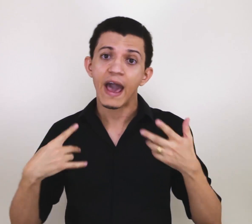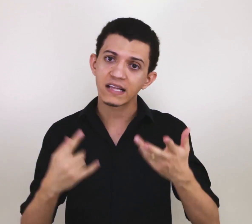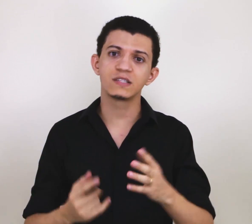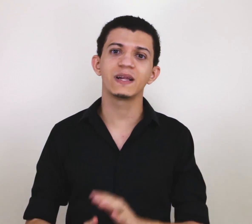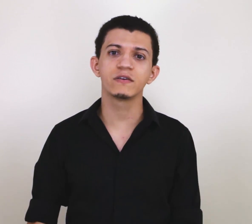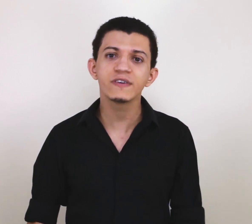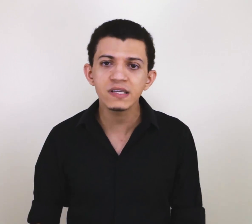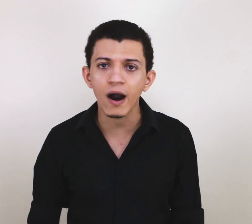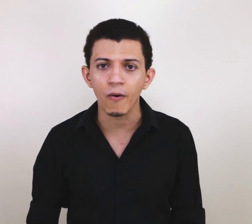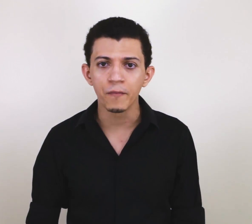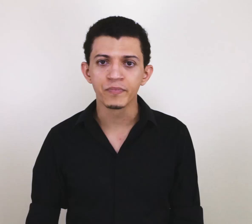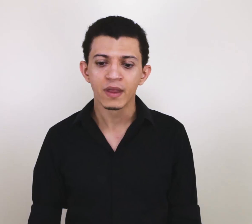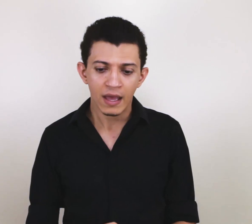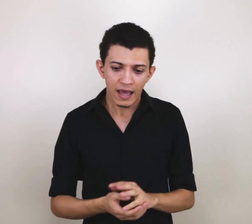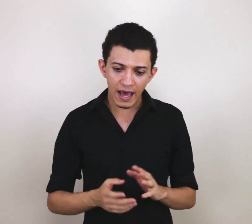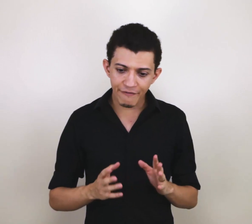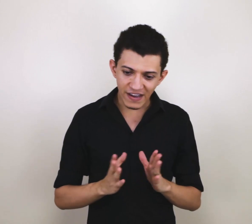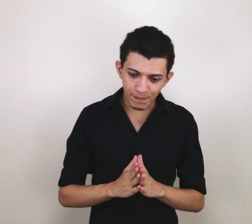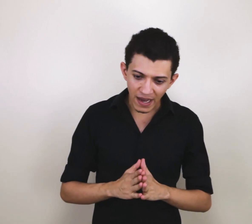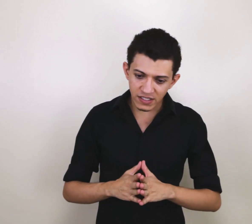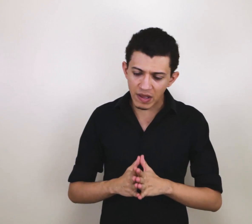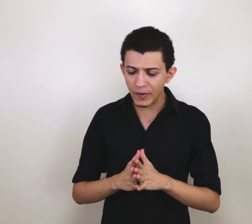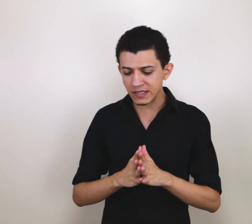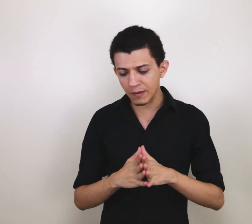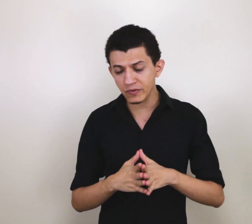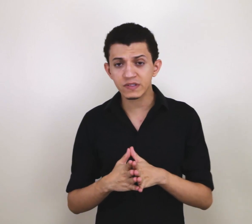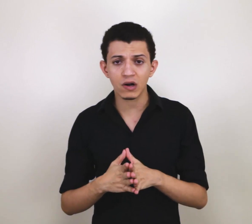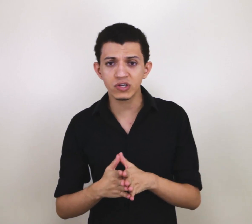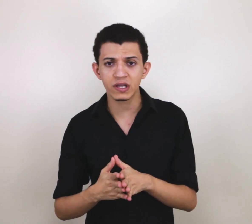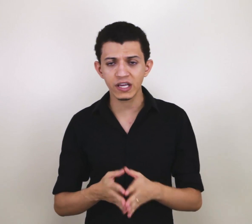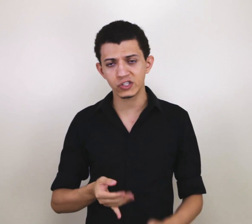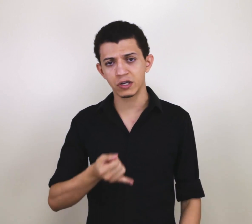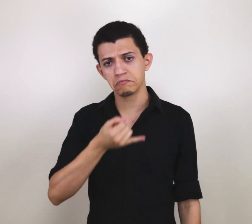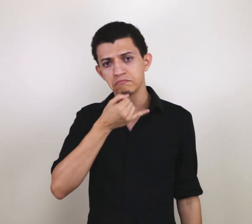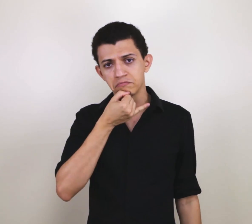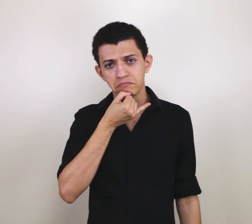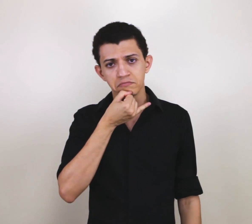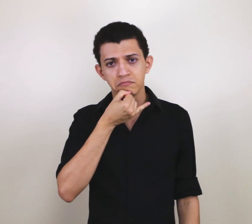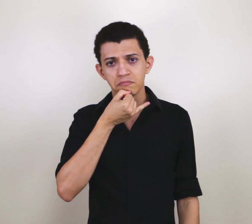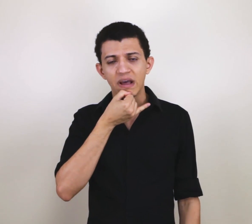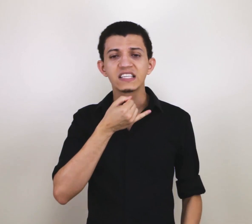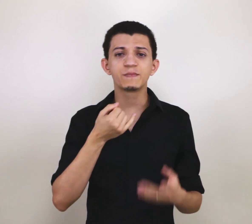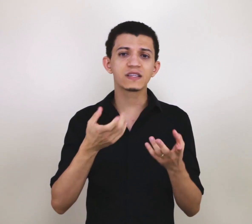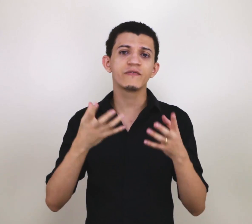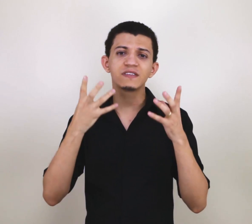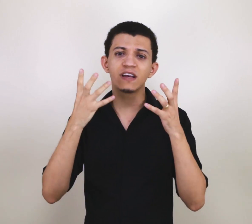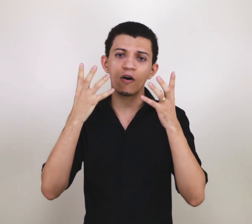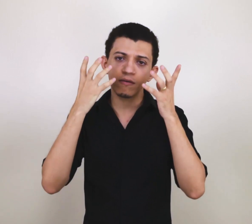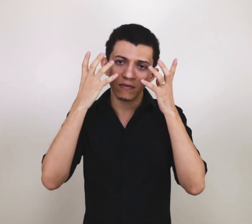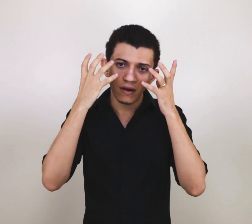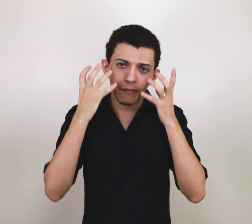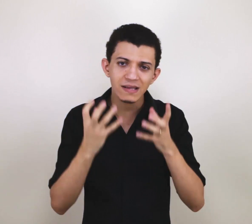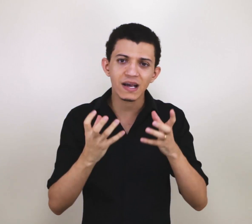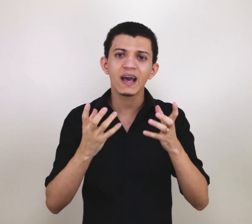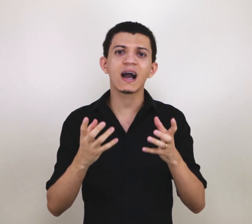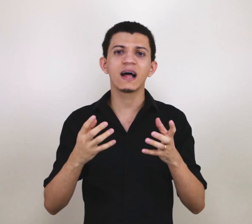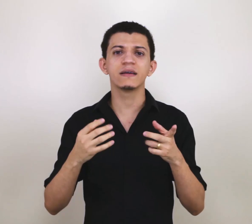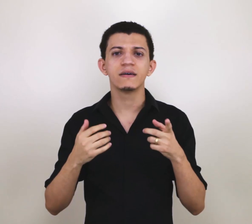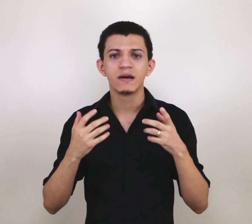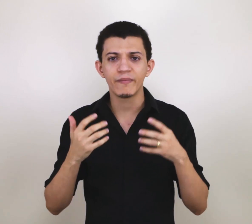essa expressão facial. Faz parte também, por exemplo, do sinal de triste, essa expressão facial mais carregada, mais